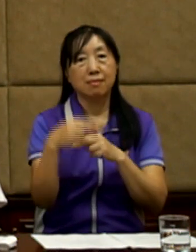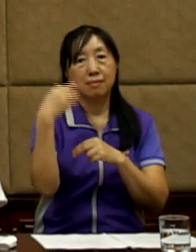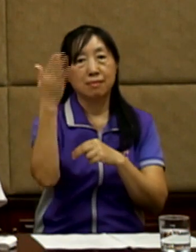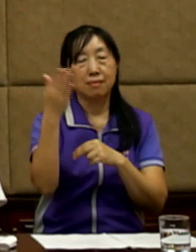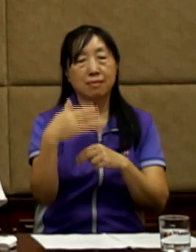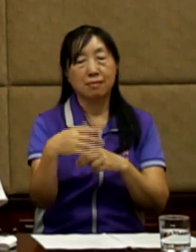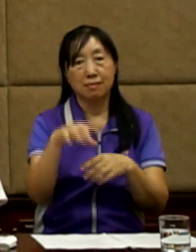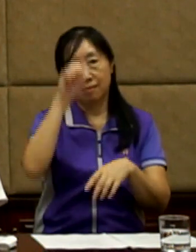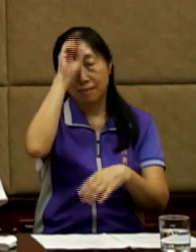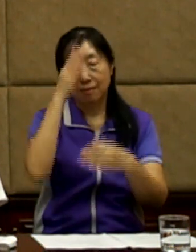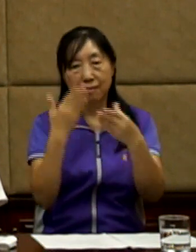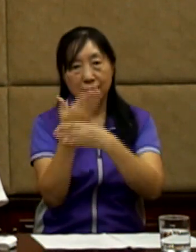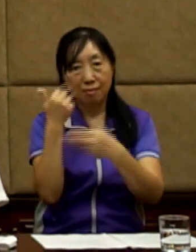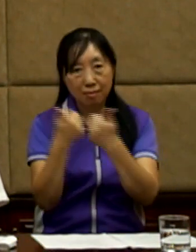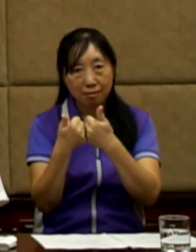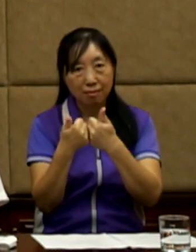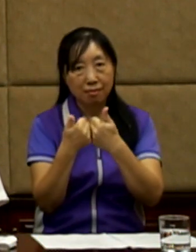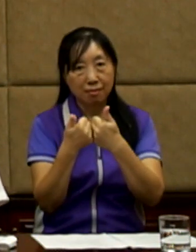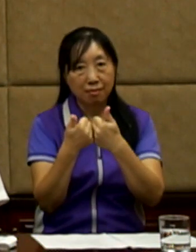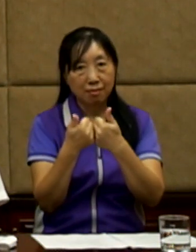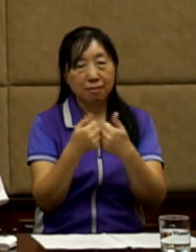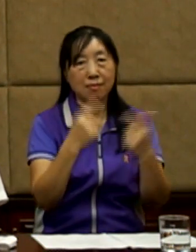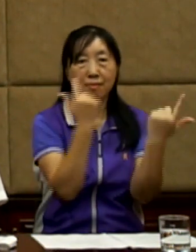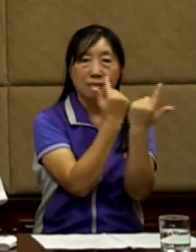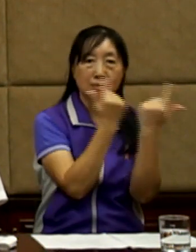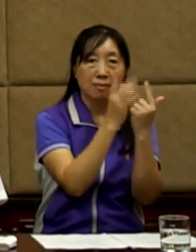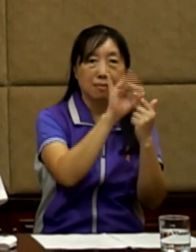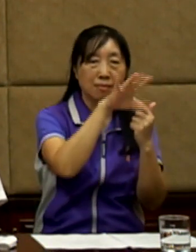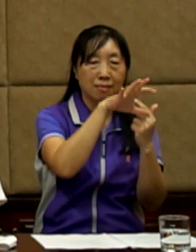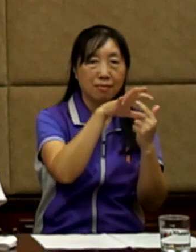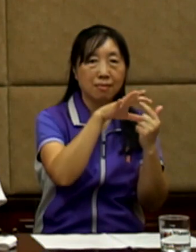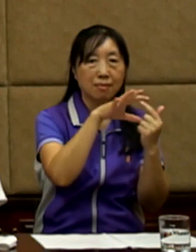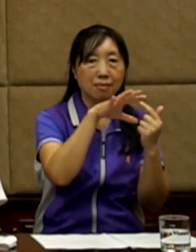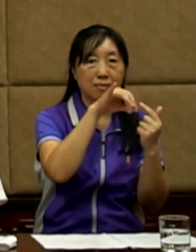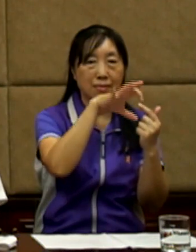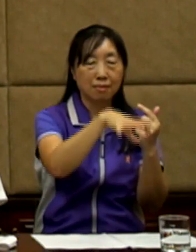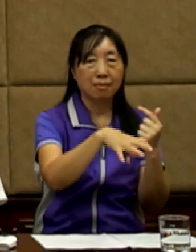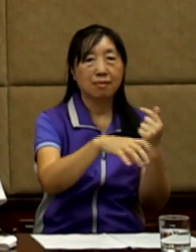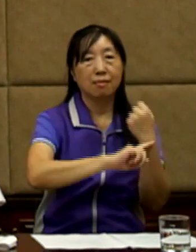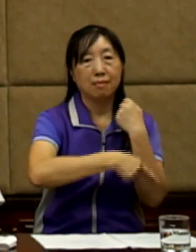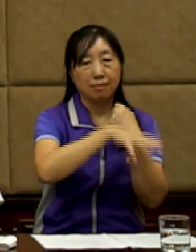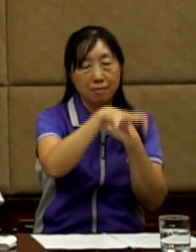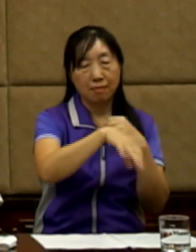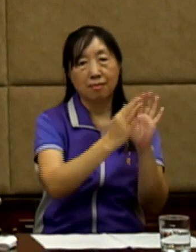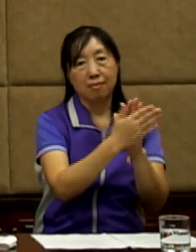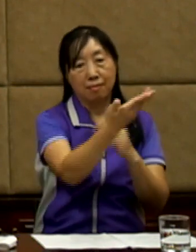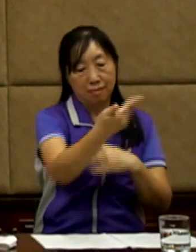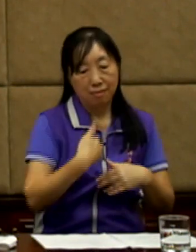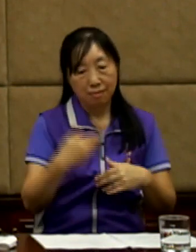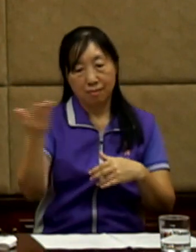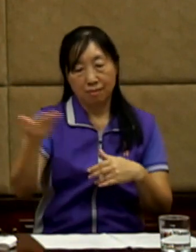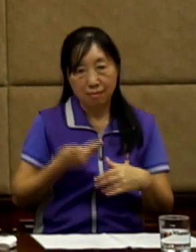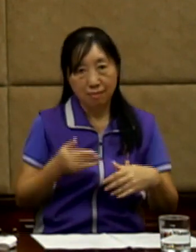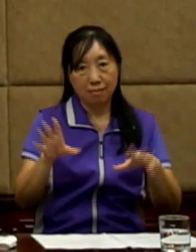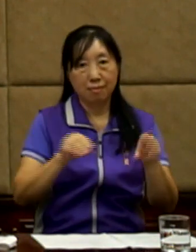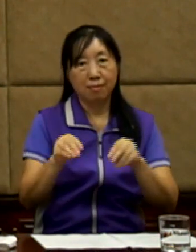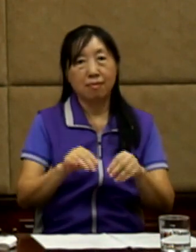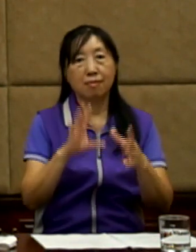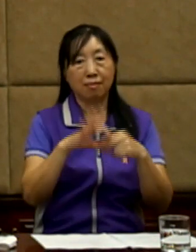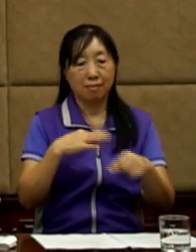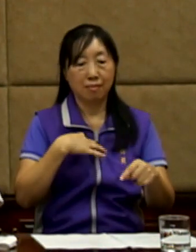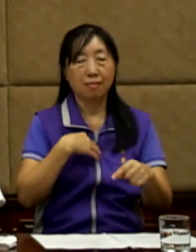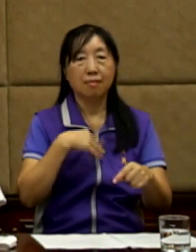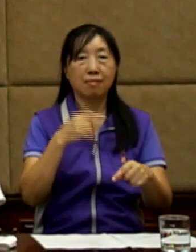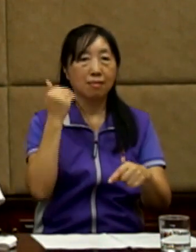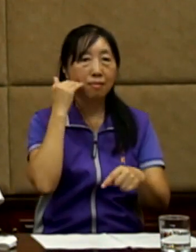或者是那个台北地检署地方法院检察署提供资料，那我们要做成这个行政处分的时